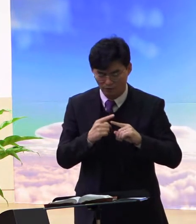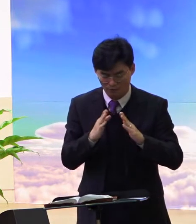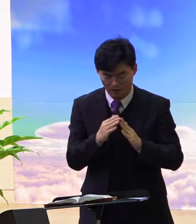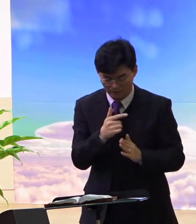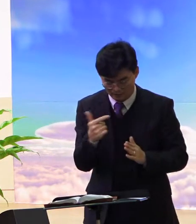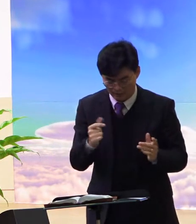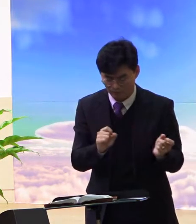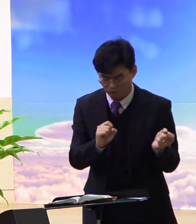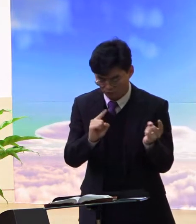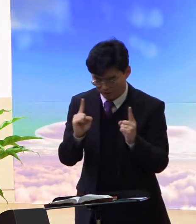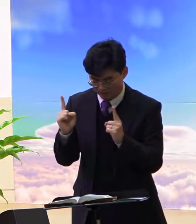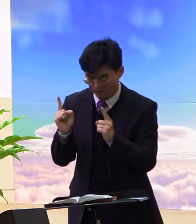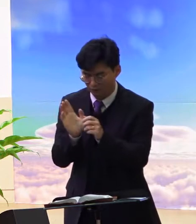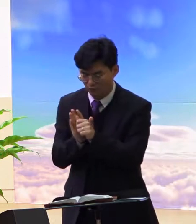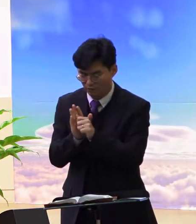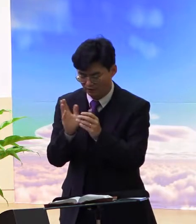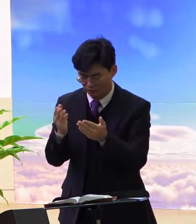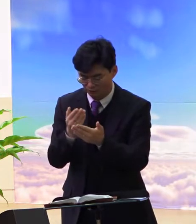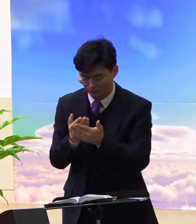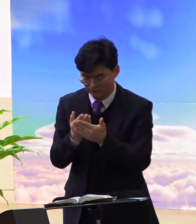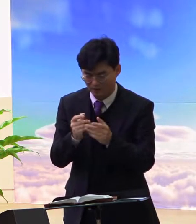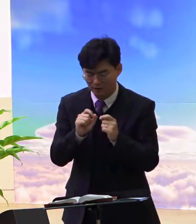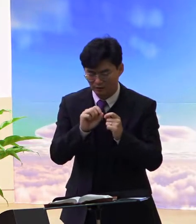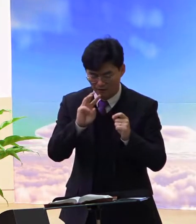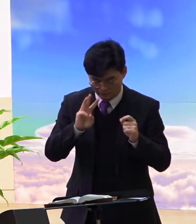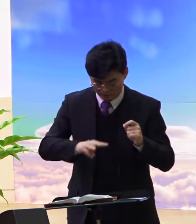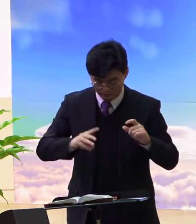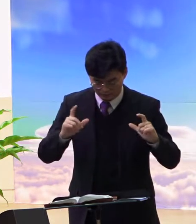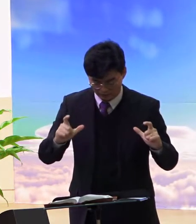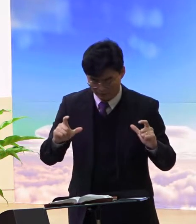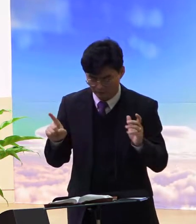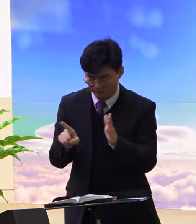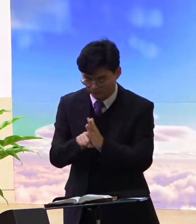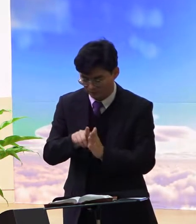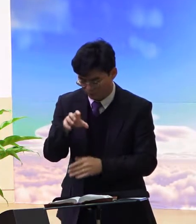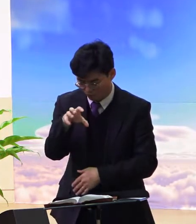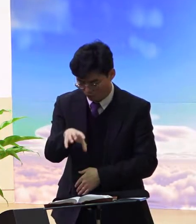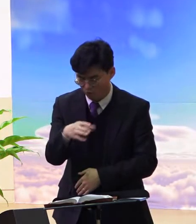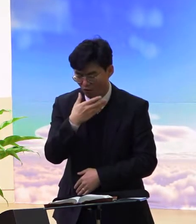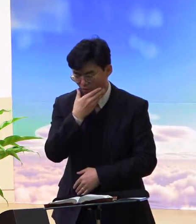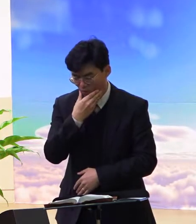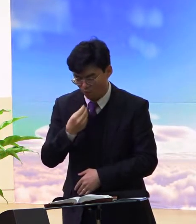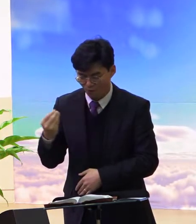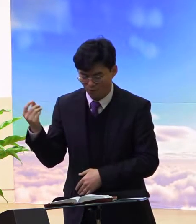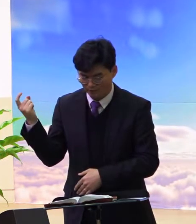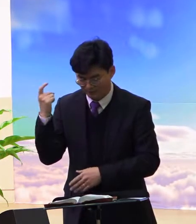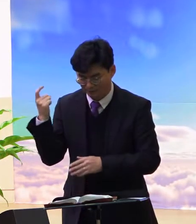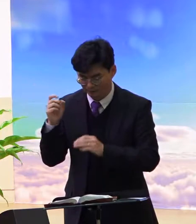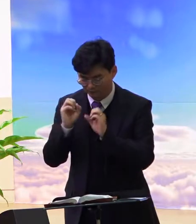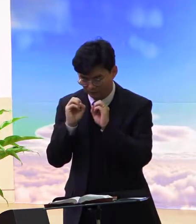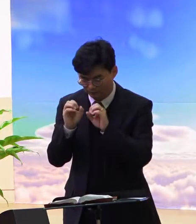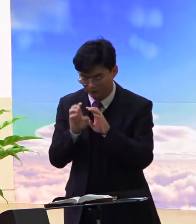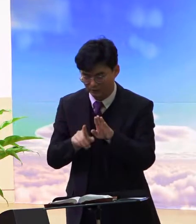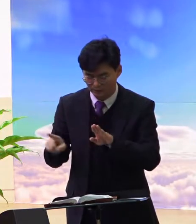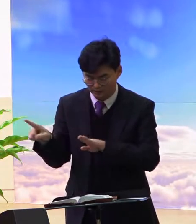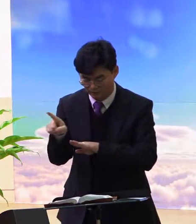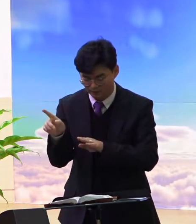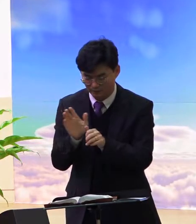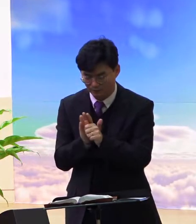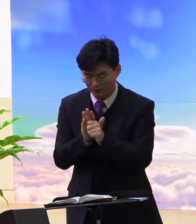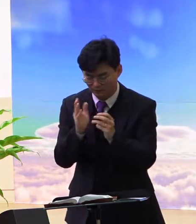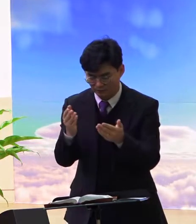하시옵소서. 그리하여 영천을 믿음의 도시, 복음의 전진기지로 삼아 주시옵소서. 그